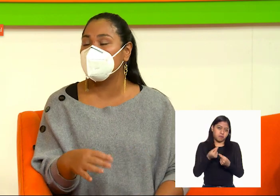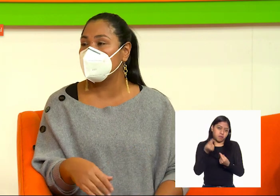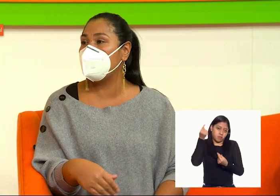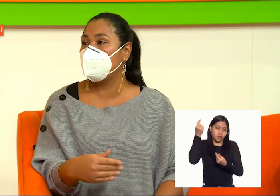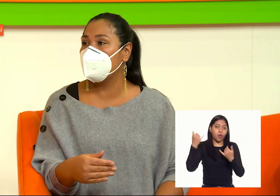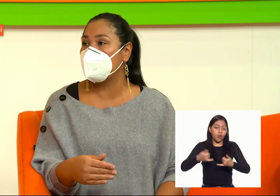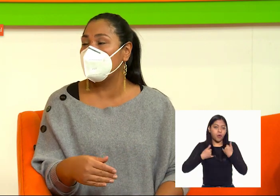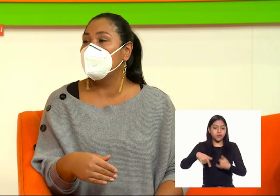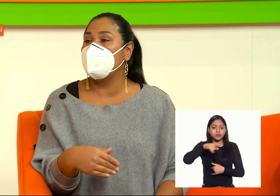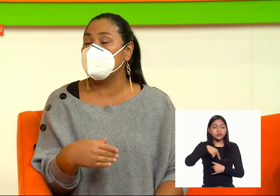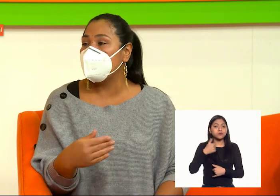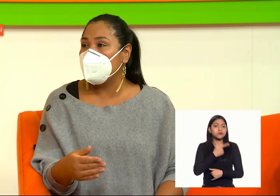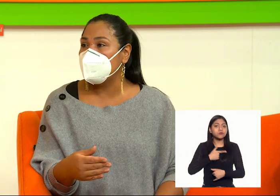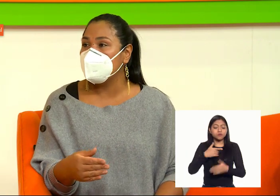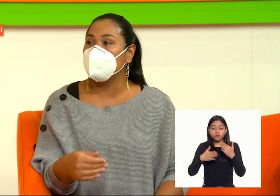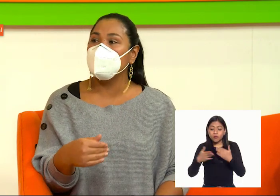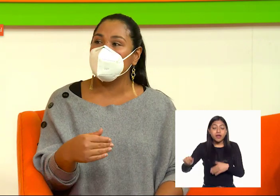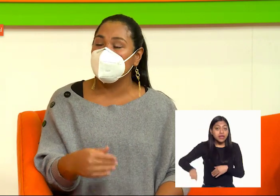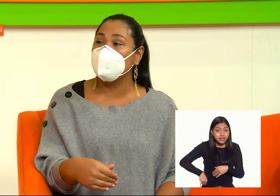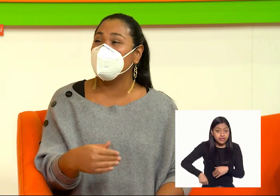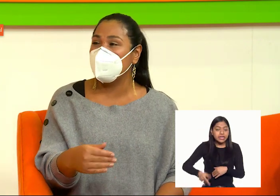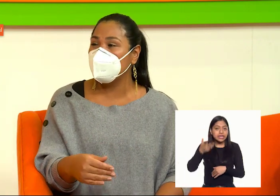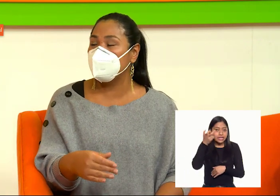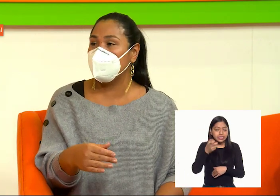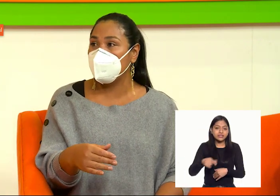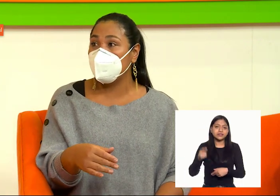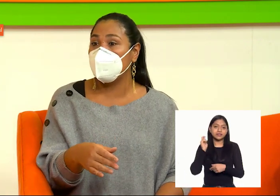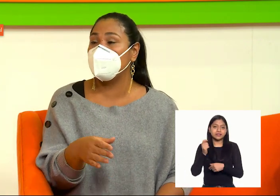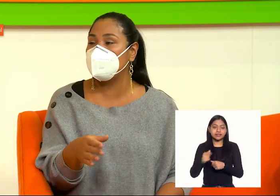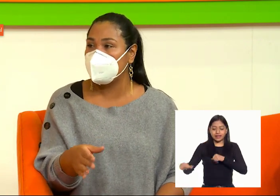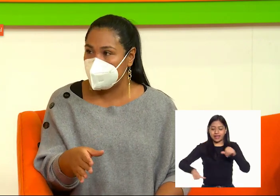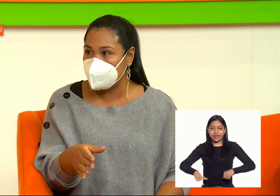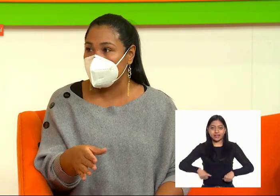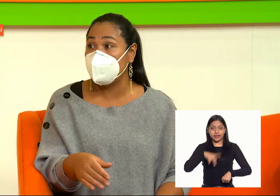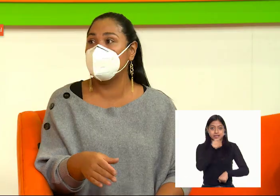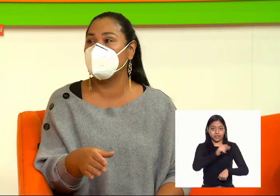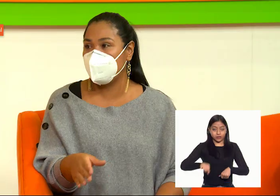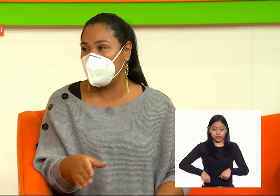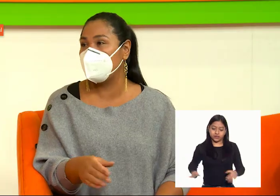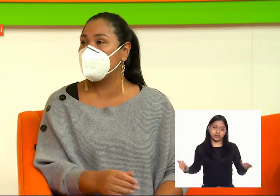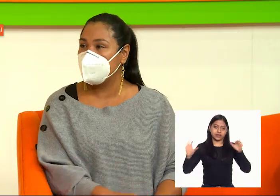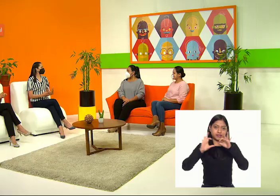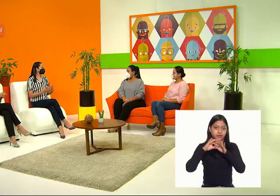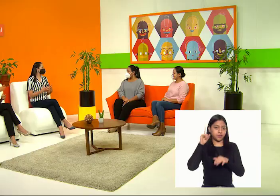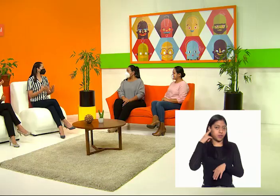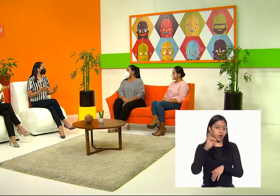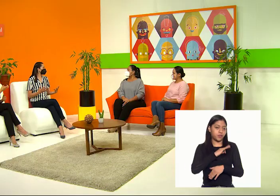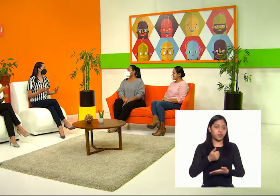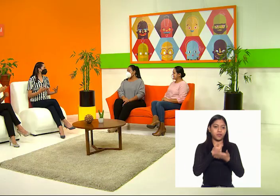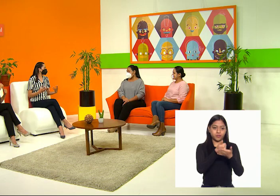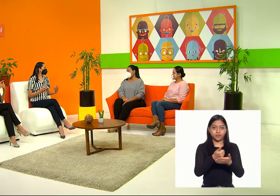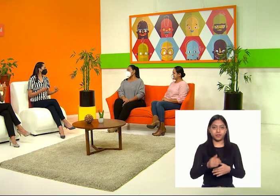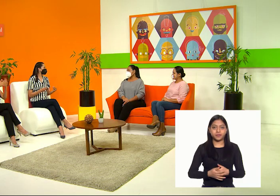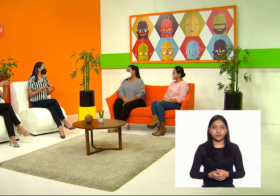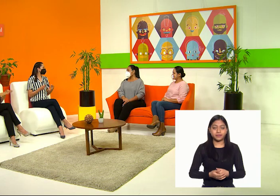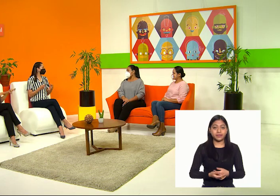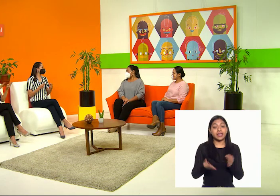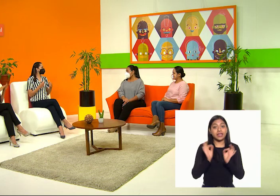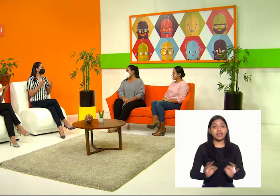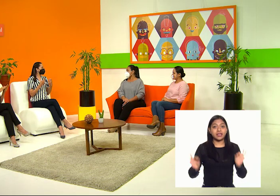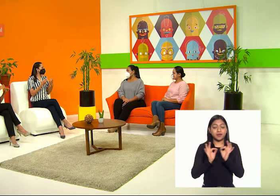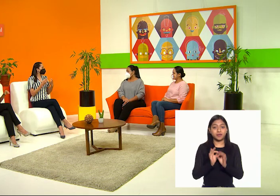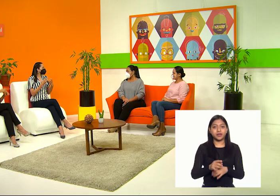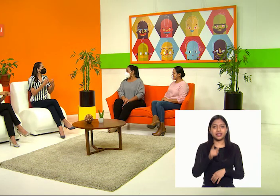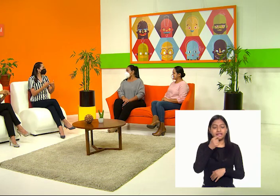Es algo que les llama la atención, entonces siempre como buscar algo que les interese y les motive. Es fundamental, ¿no? También